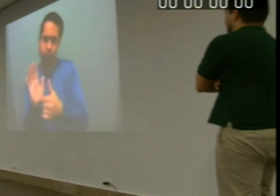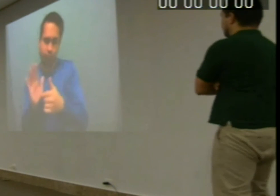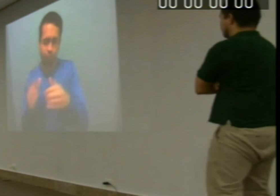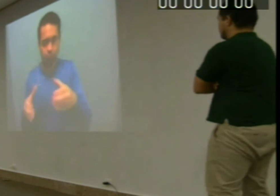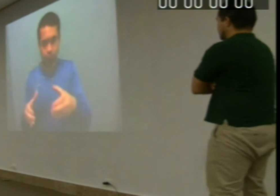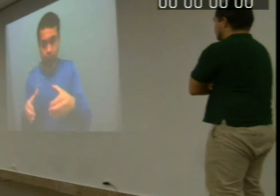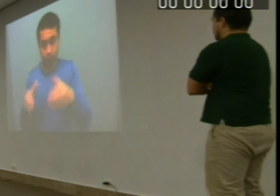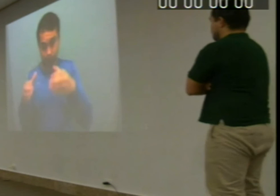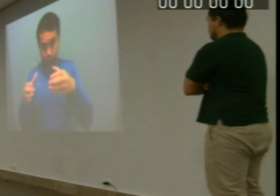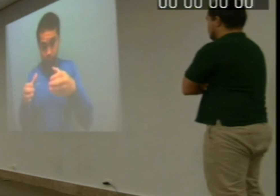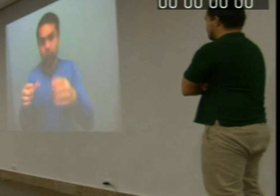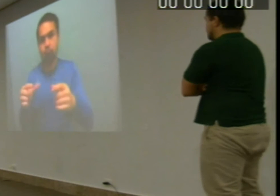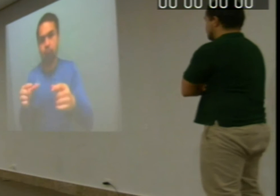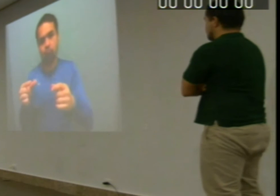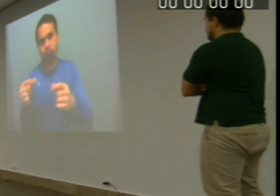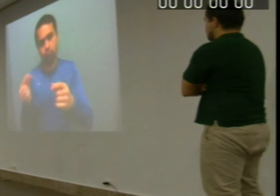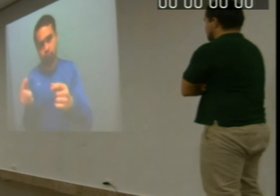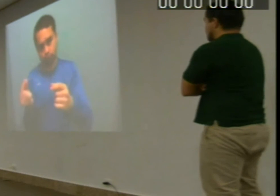essa